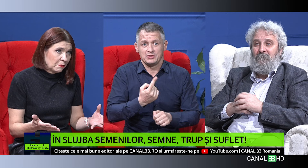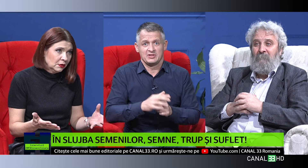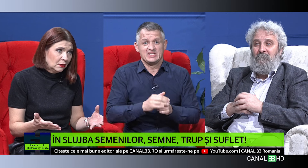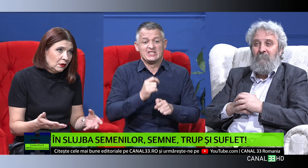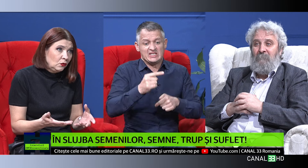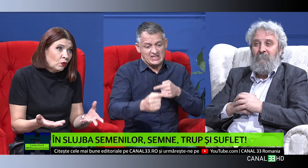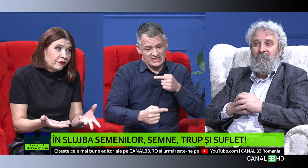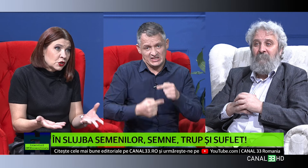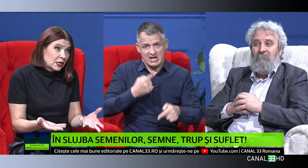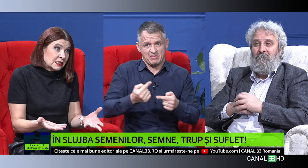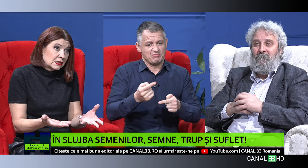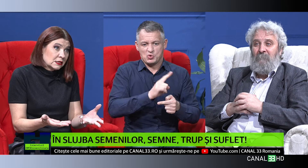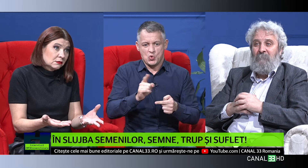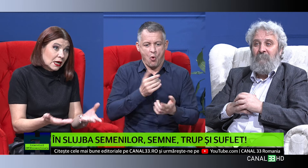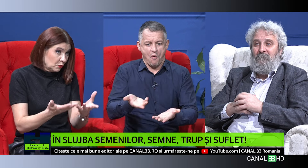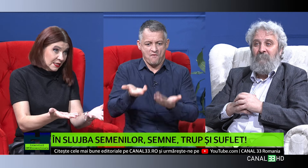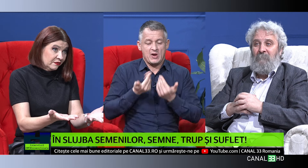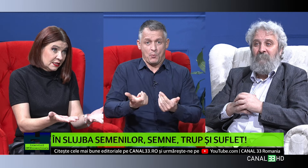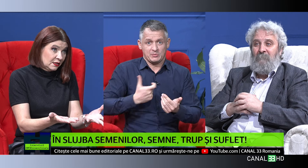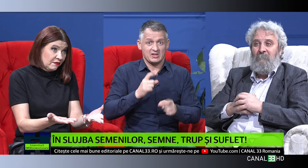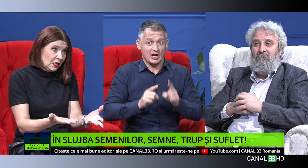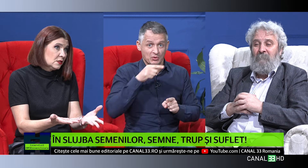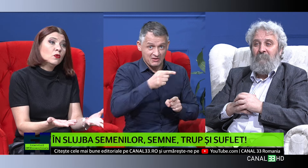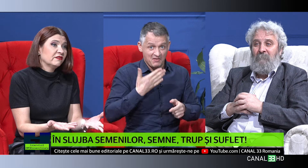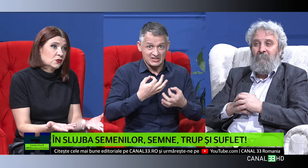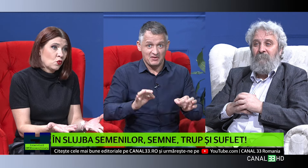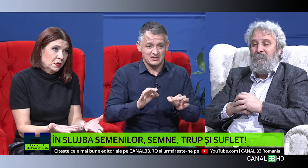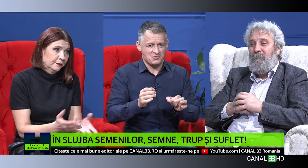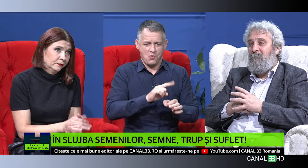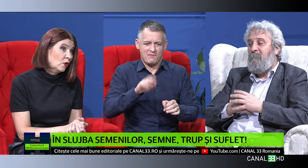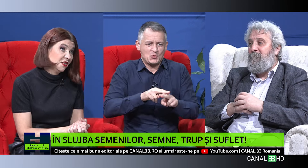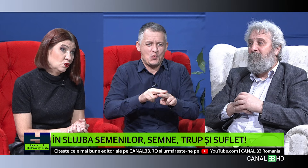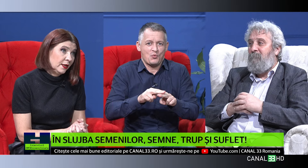sistem, nu oferă șansa, dacă dumneavoastră vreți să deveniți, nu aveți cum, nu aveți unde.